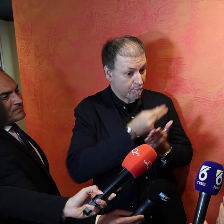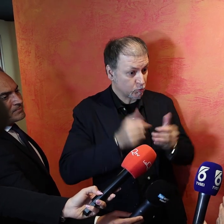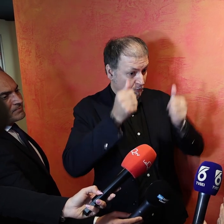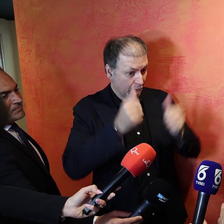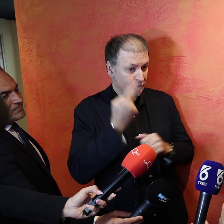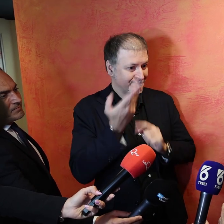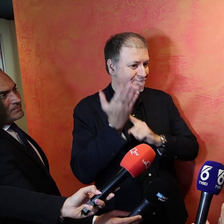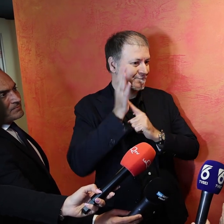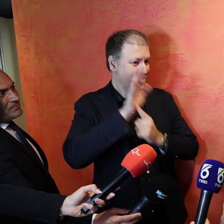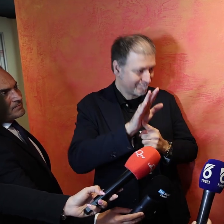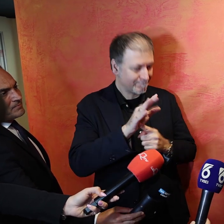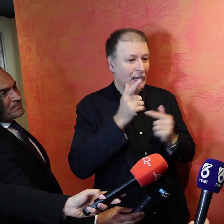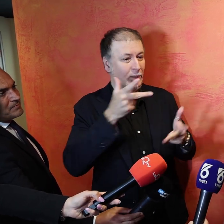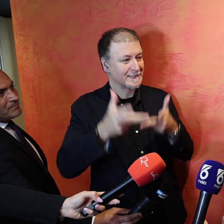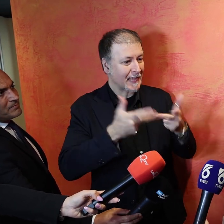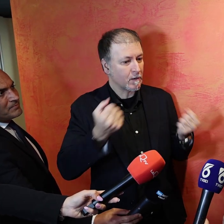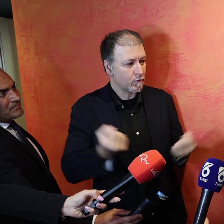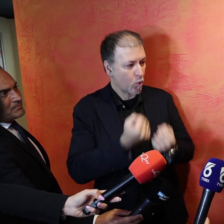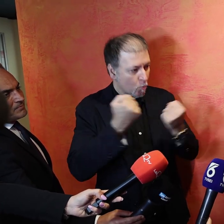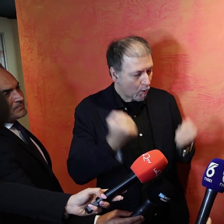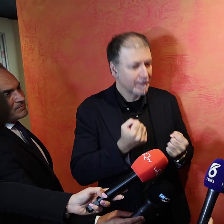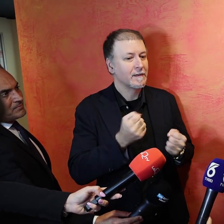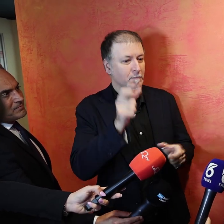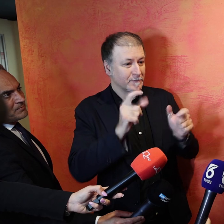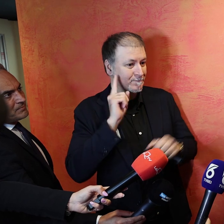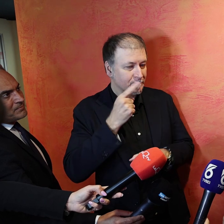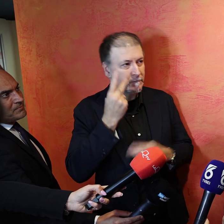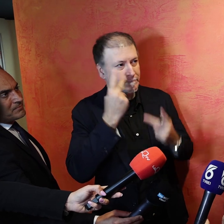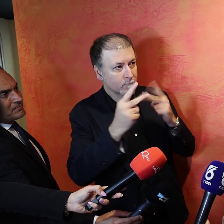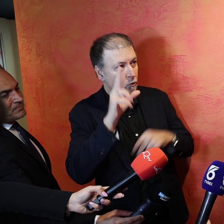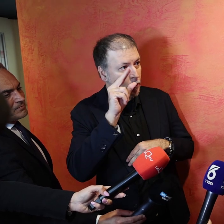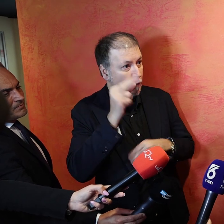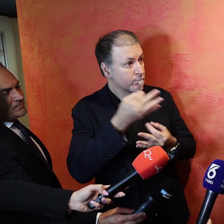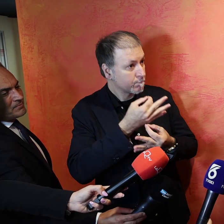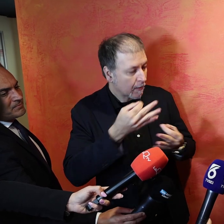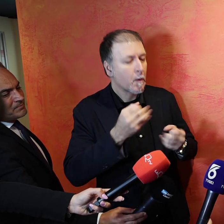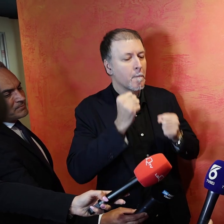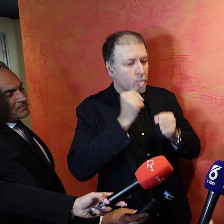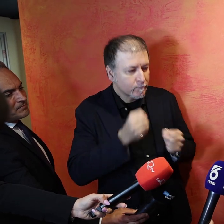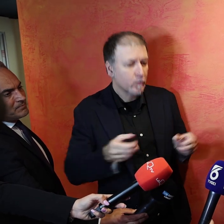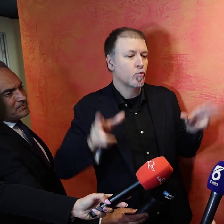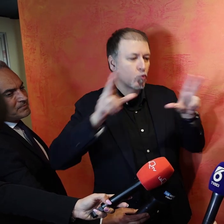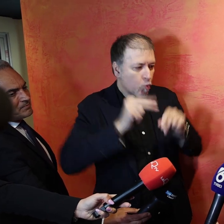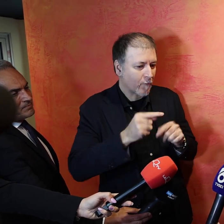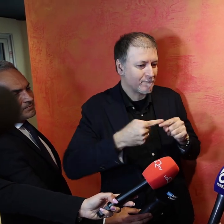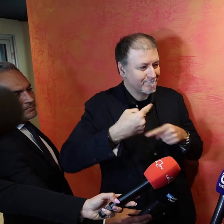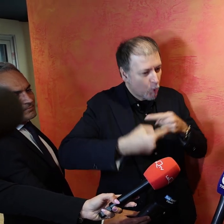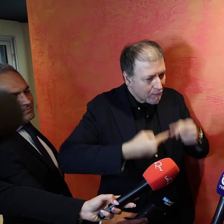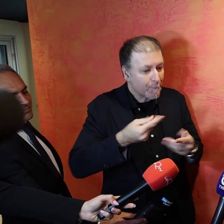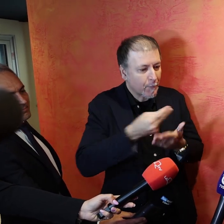Sì. Questo progetto partirà per promuovere la lingua dei segni, così che comincerà ad essere una lingua conosciuta,